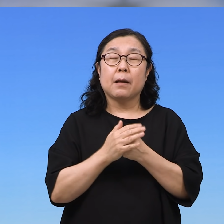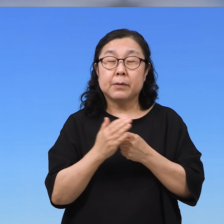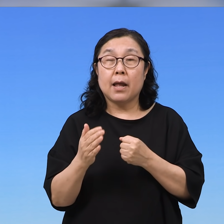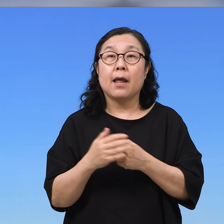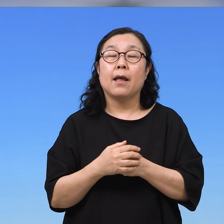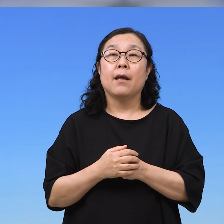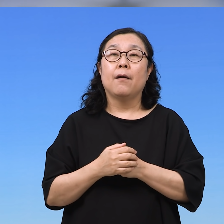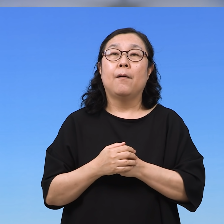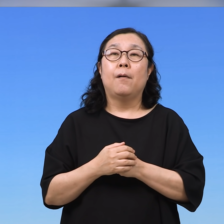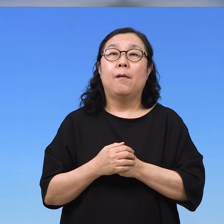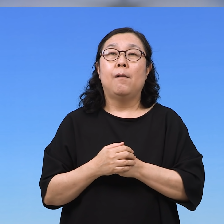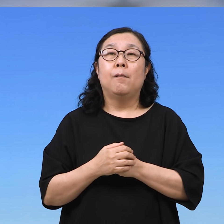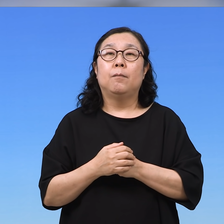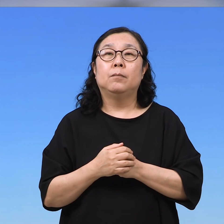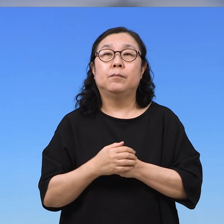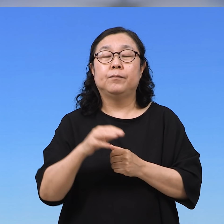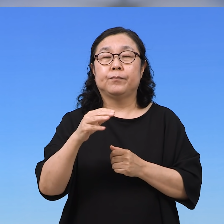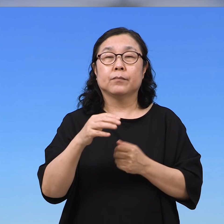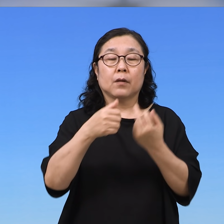이런 측면으로요,